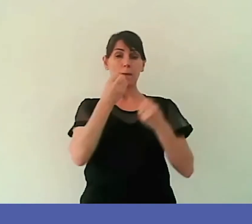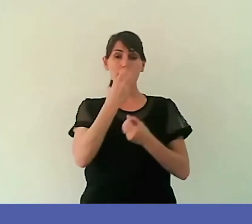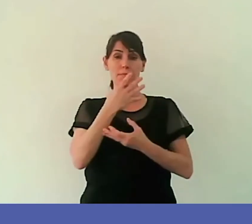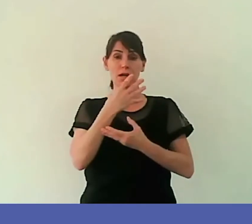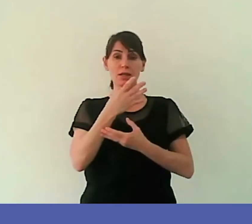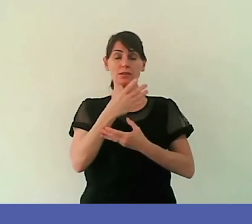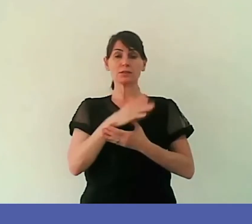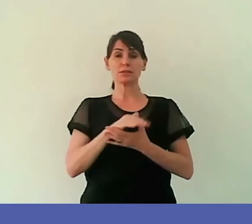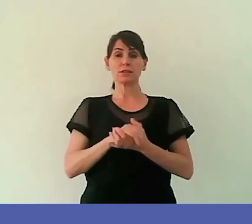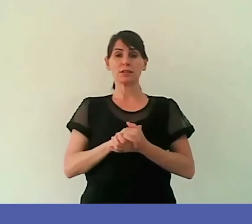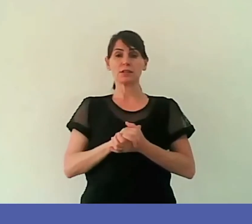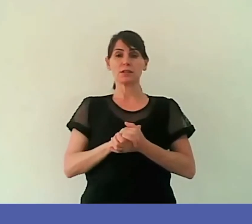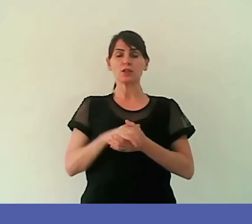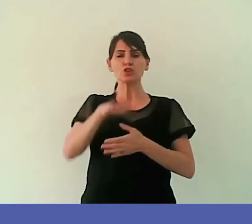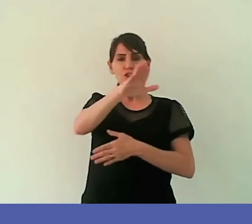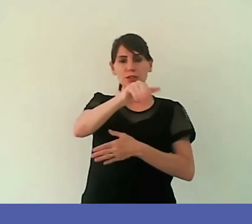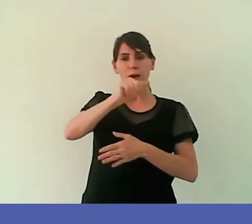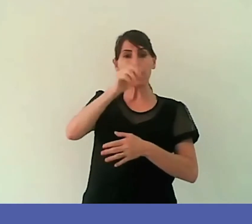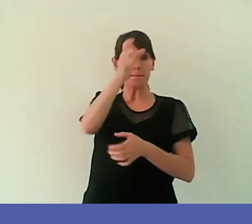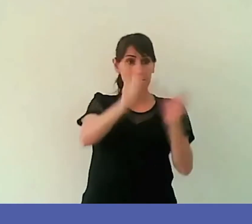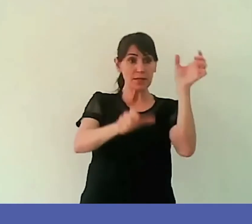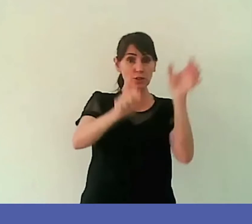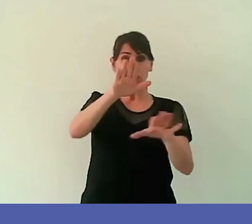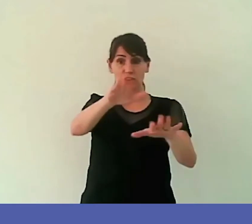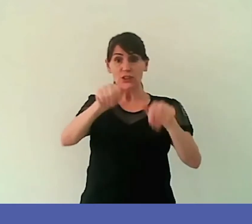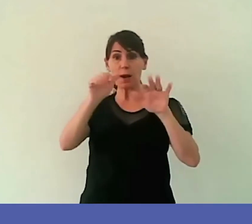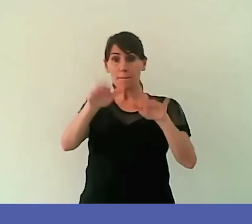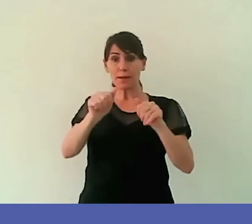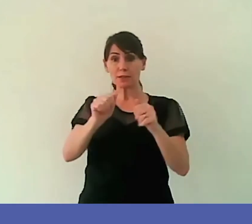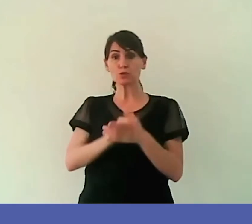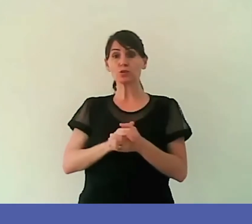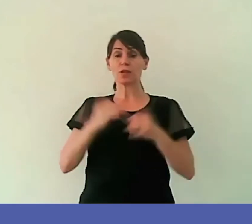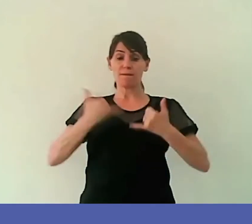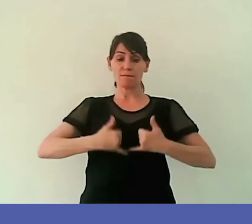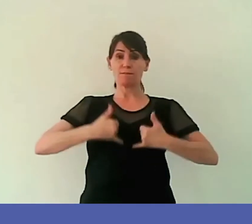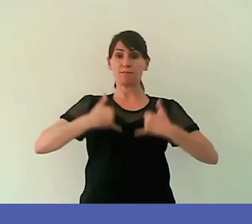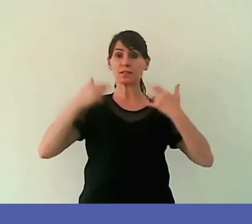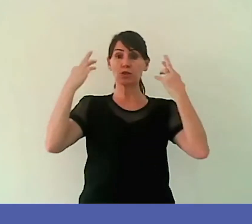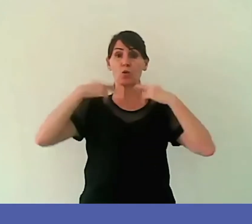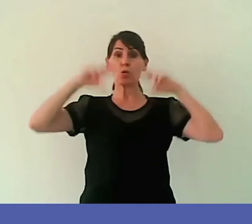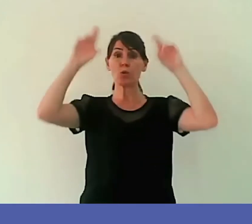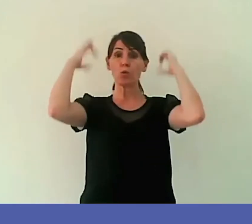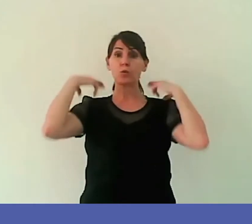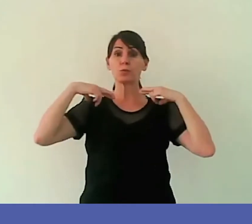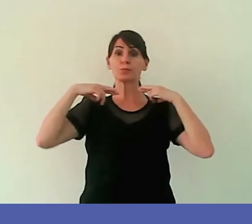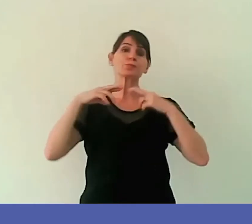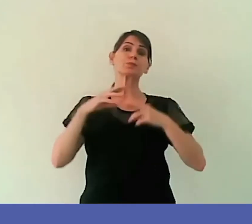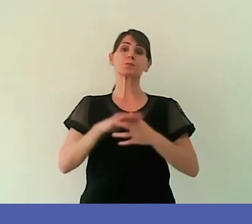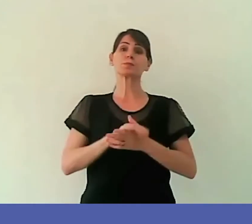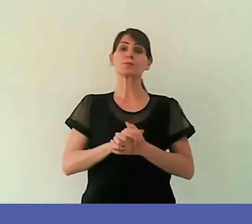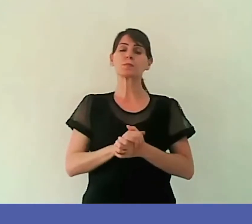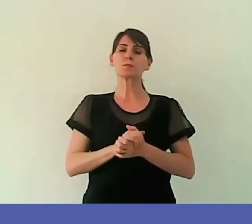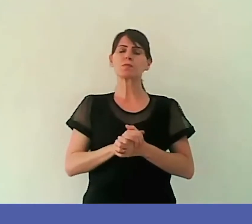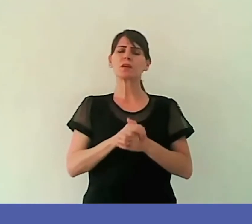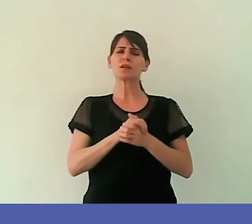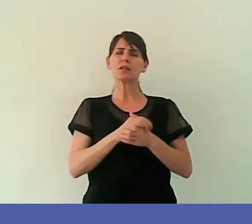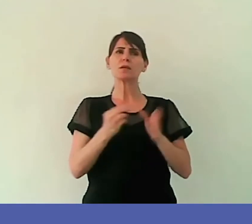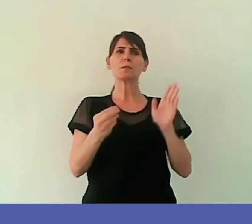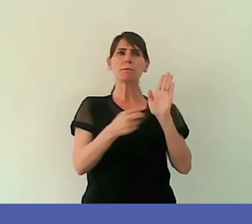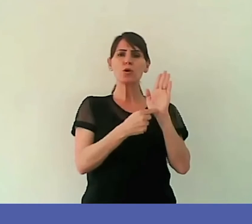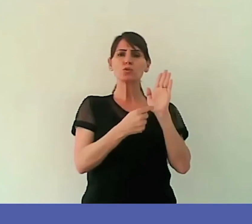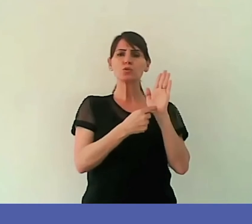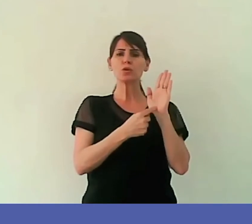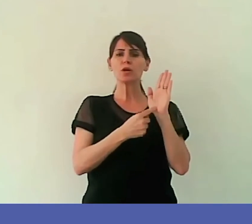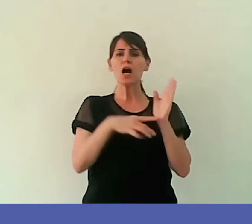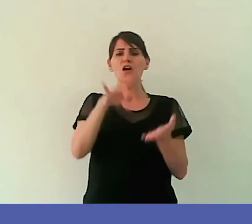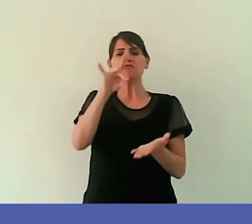são chamados à ceia das bodas do Cordeiro. E acrescentou, são estas as verdadeiras palavras